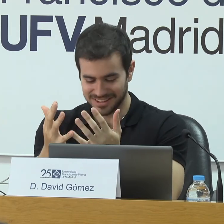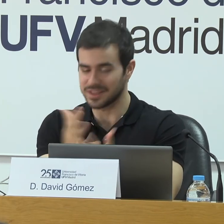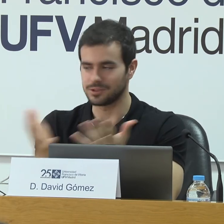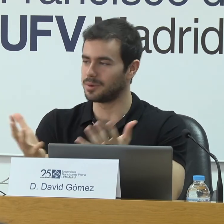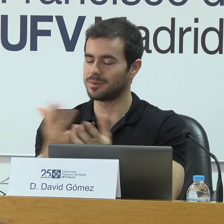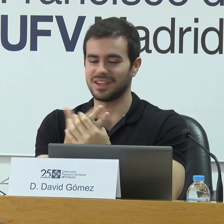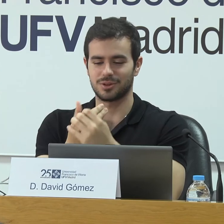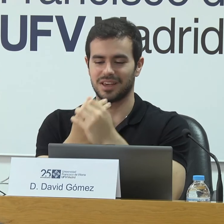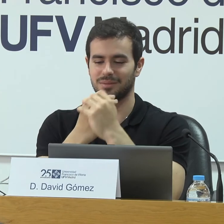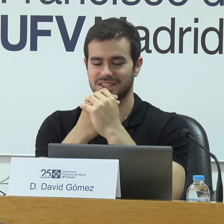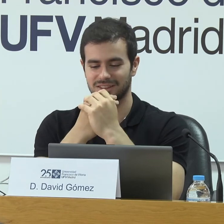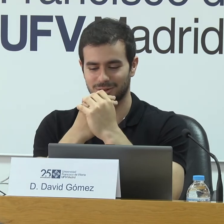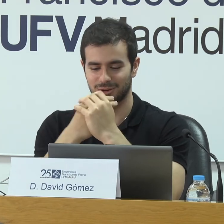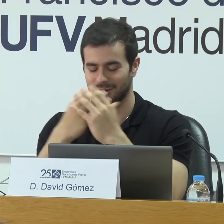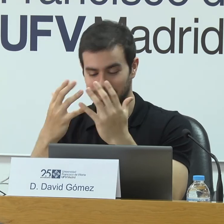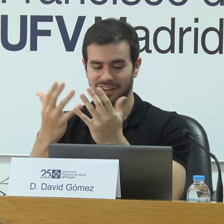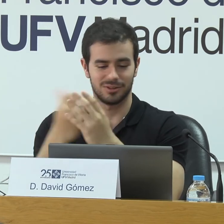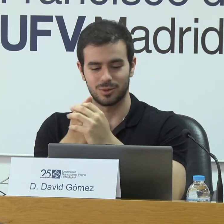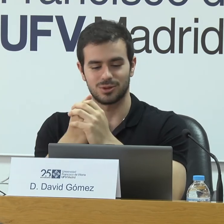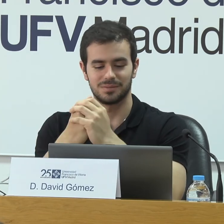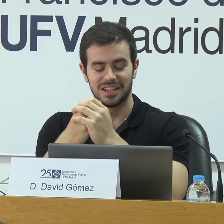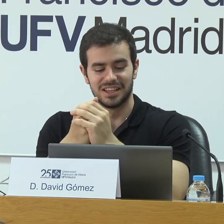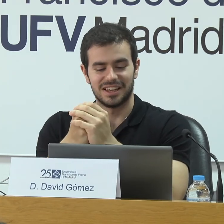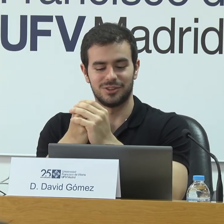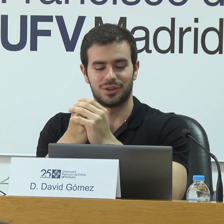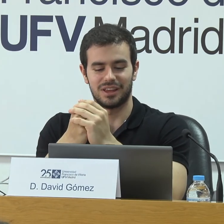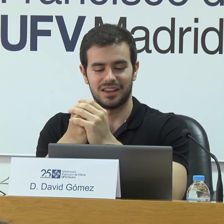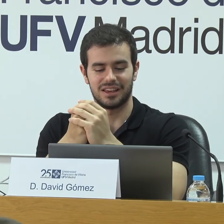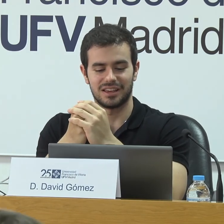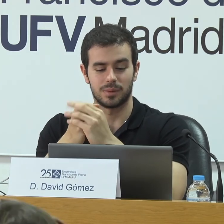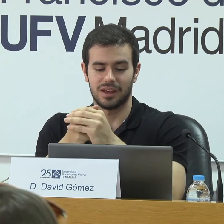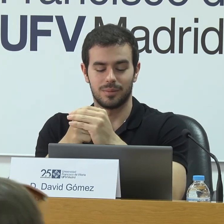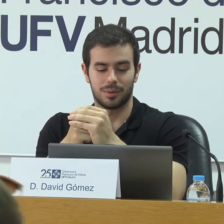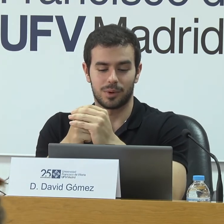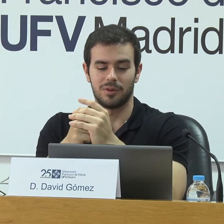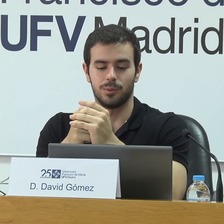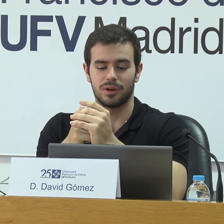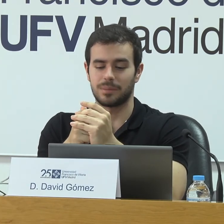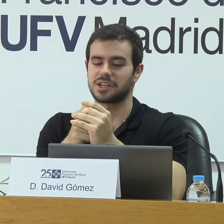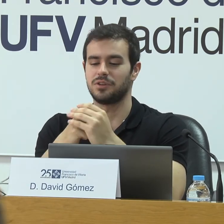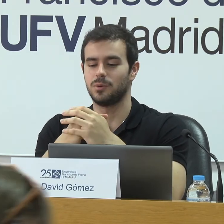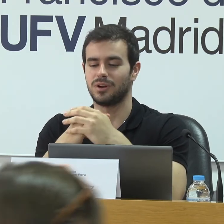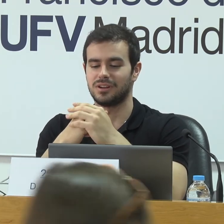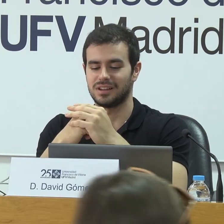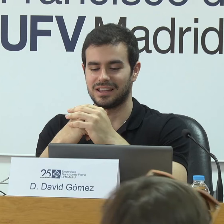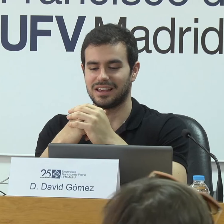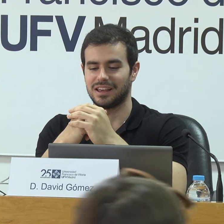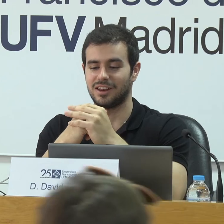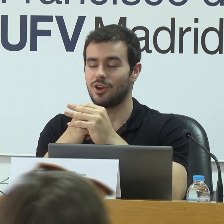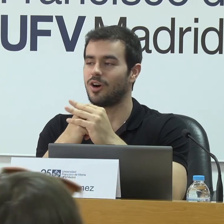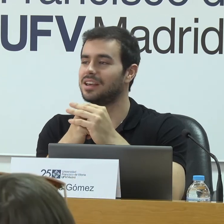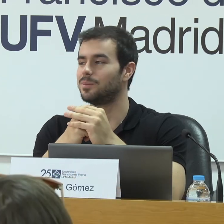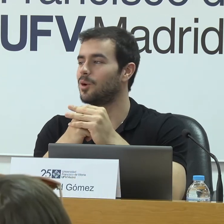que necesito moverme y eso me siento limitado, justo. Entonces, me probé el fútbol. ¿Qué pasa con el fútbol?